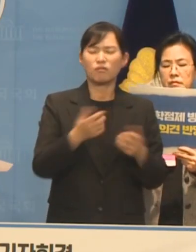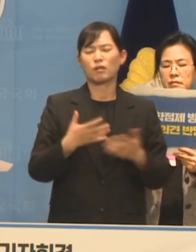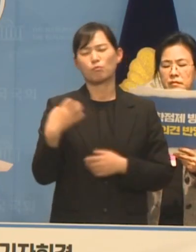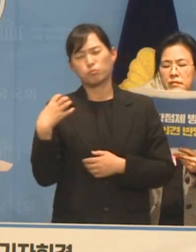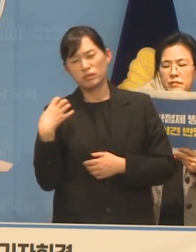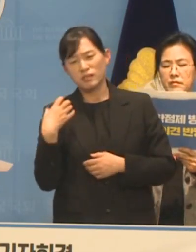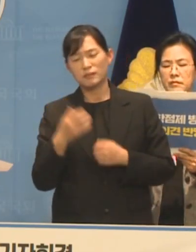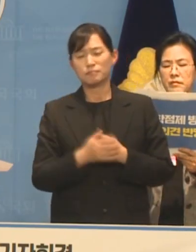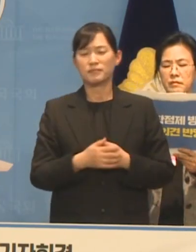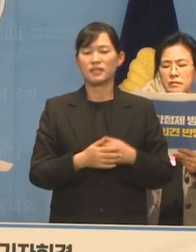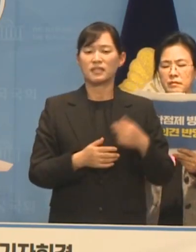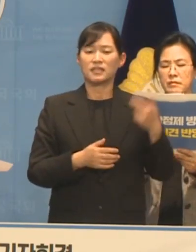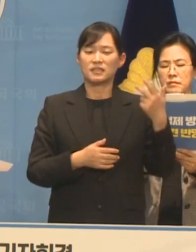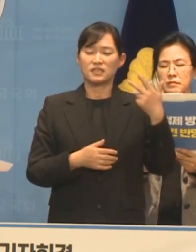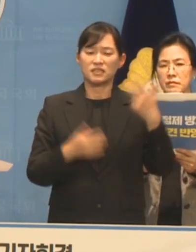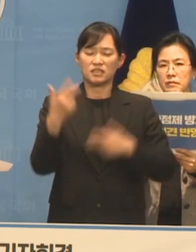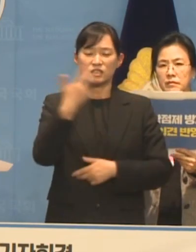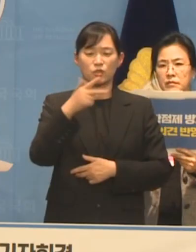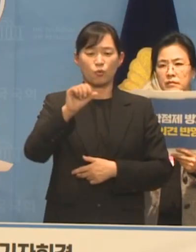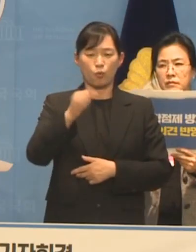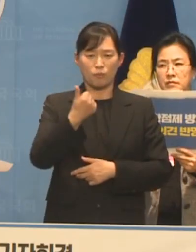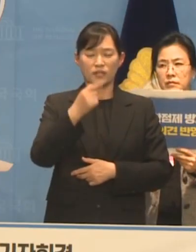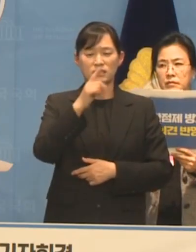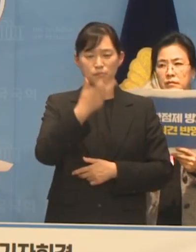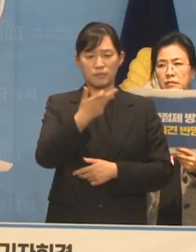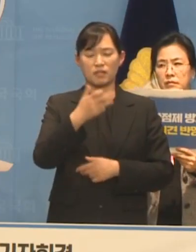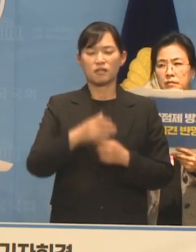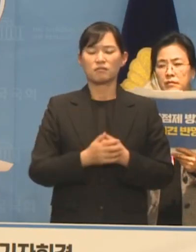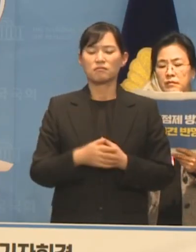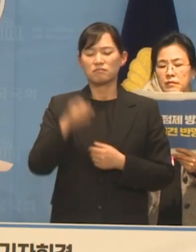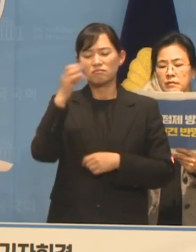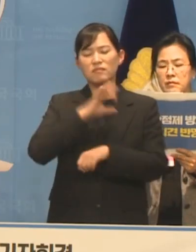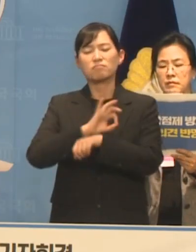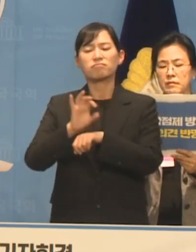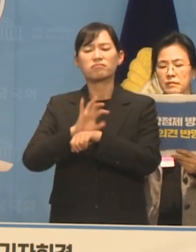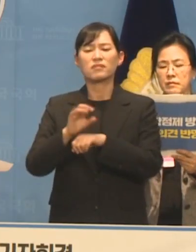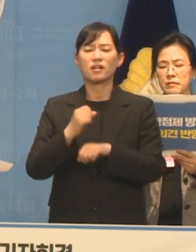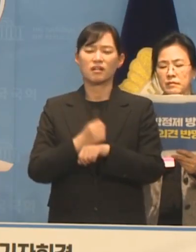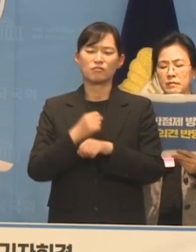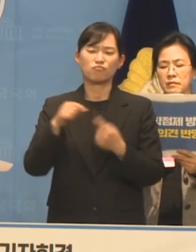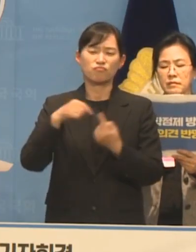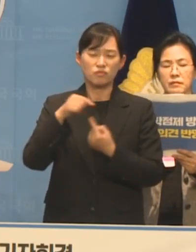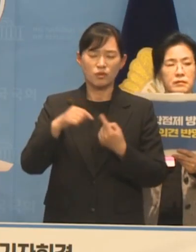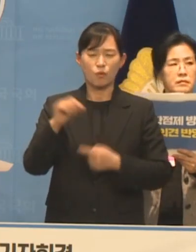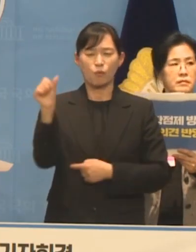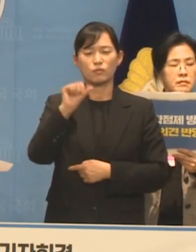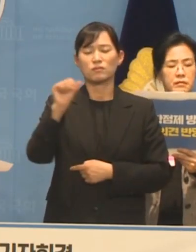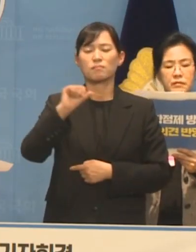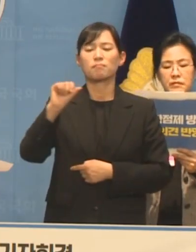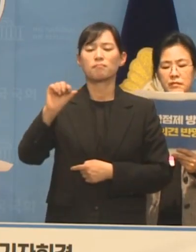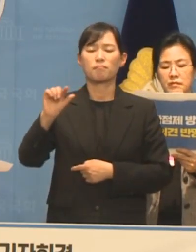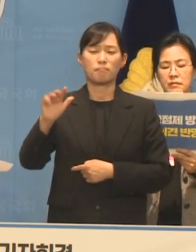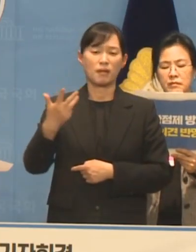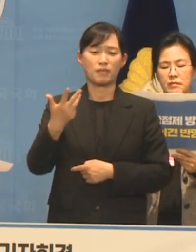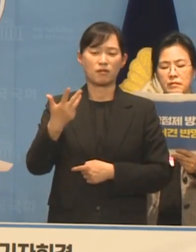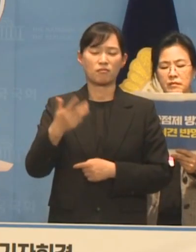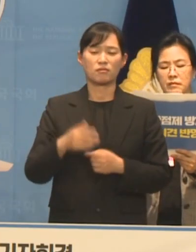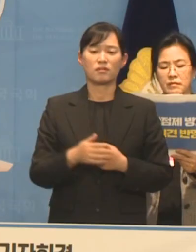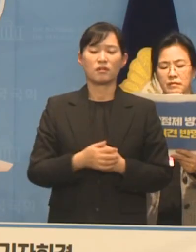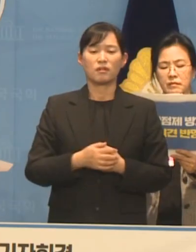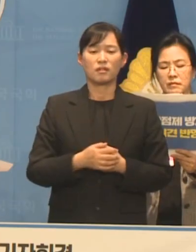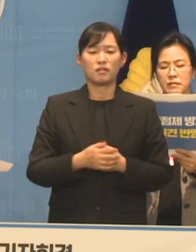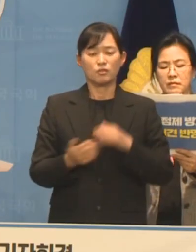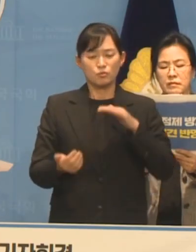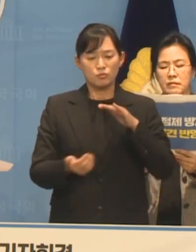증가 7,518건, 형식적 운영과 학교 현실 간 괴리 5,876건, 최소